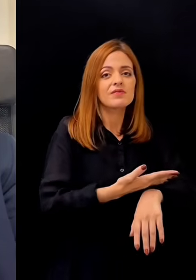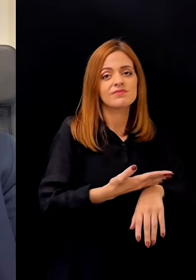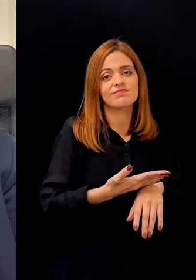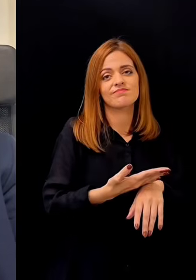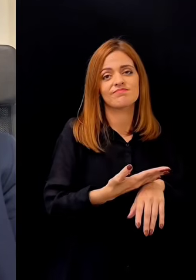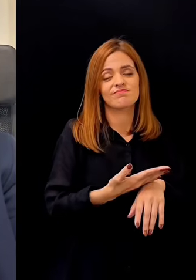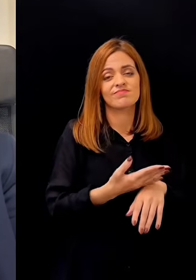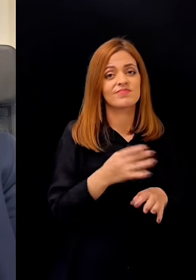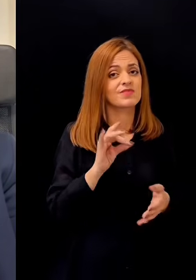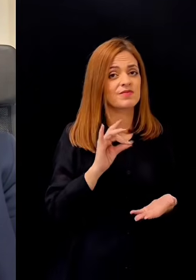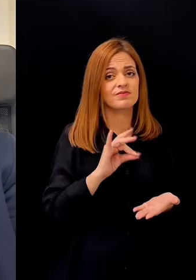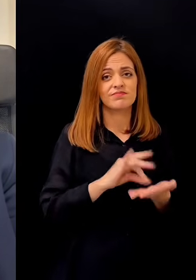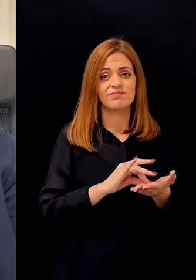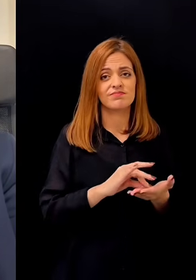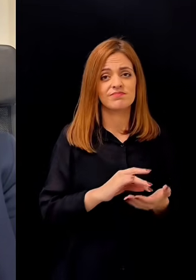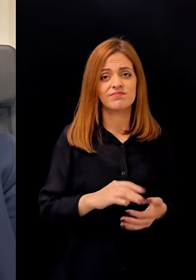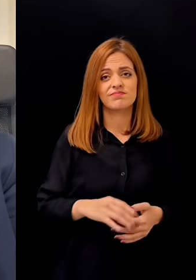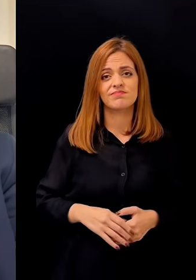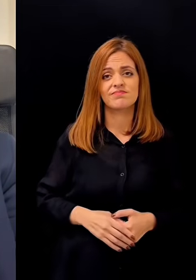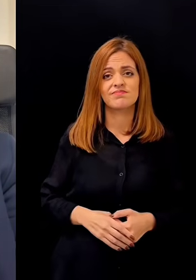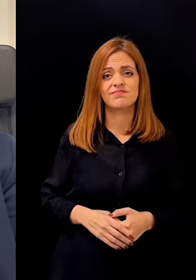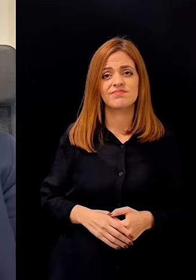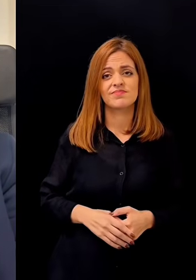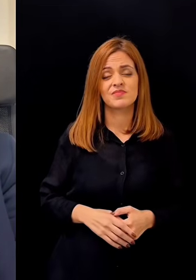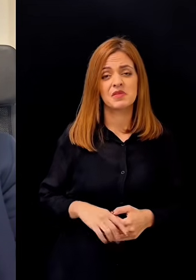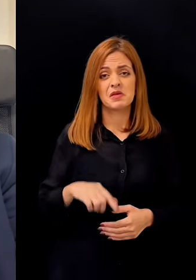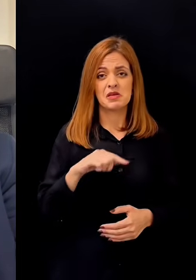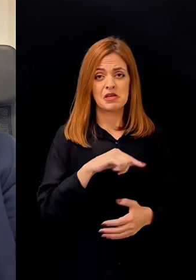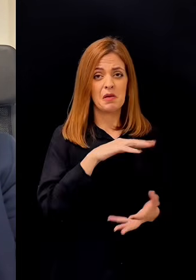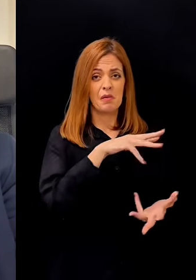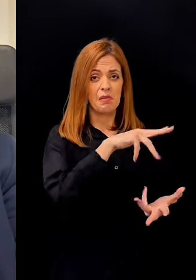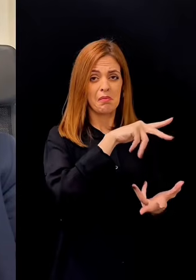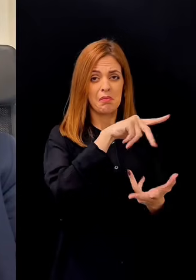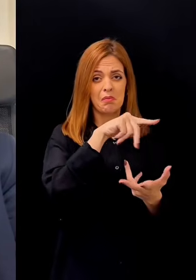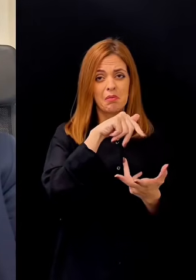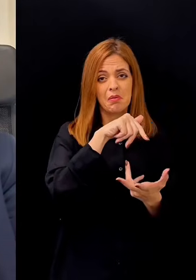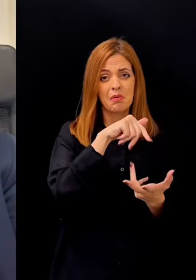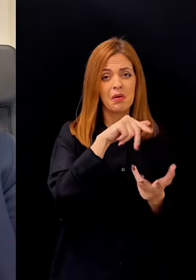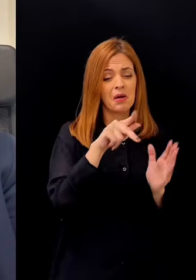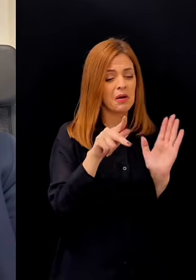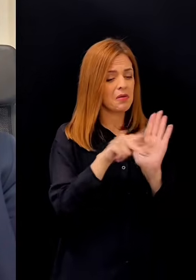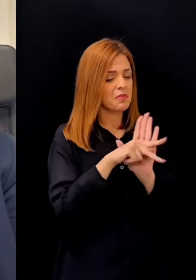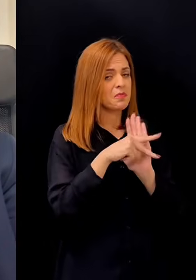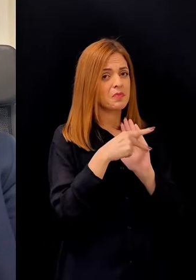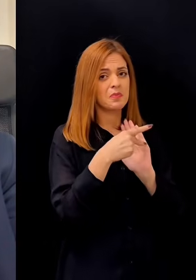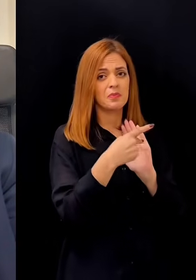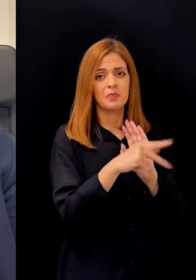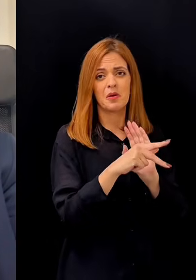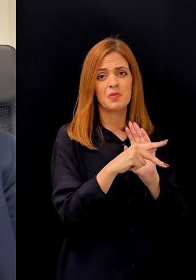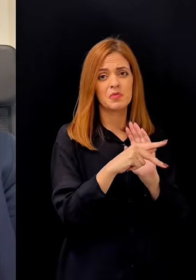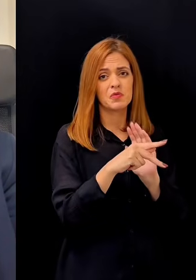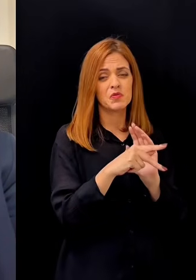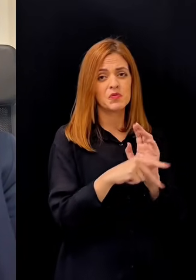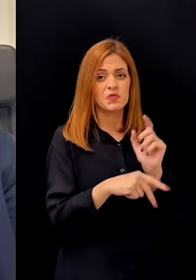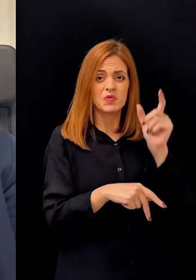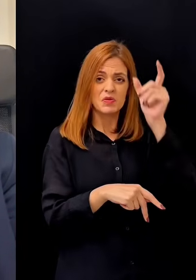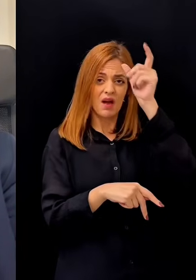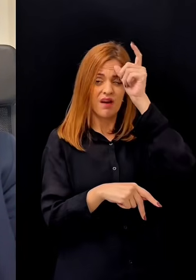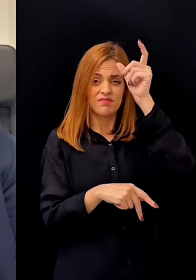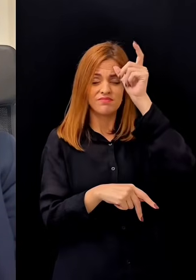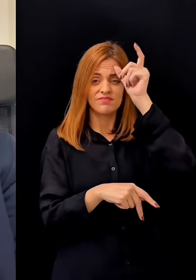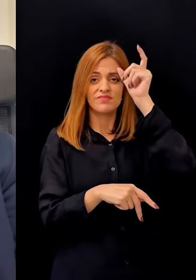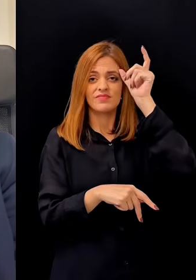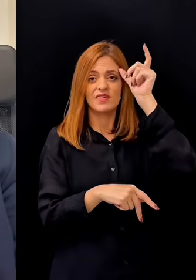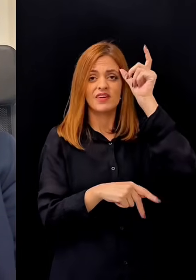realidade. O mundo jaz no maligno. O mundo já está